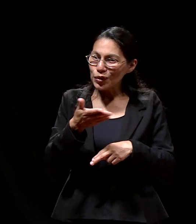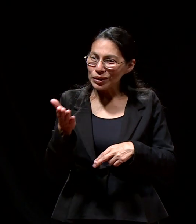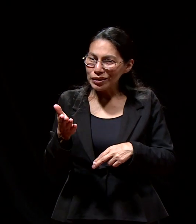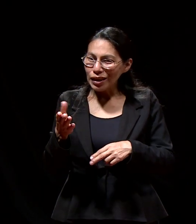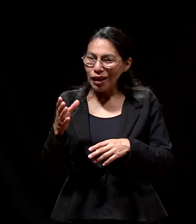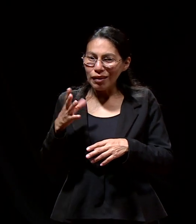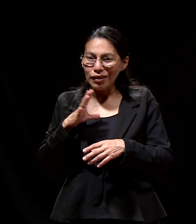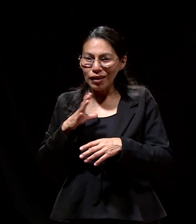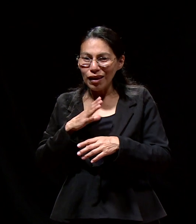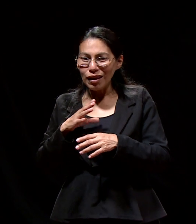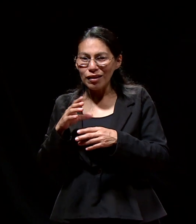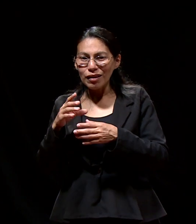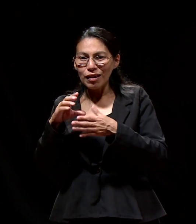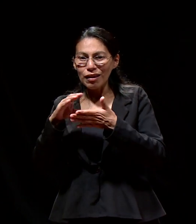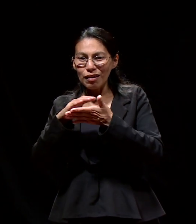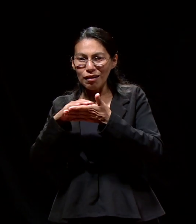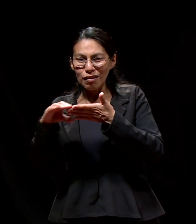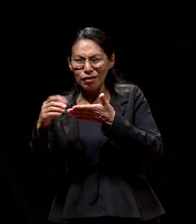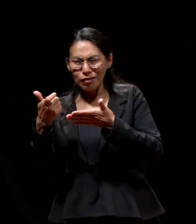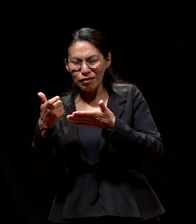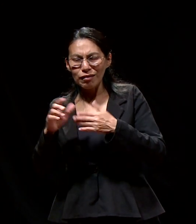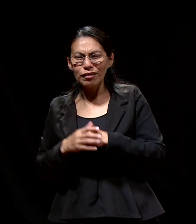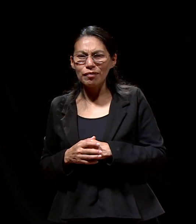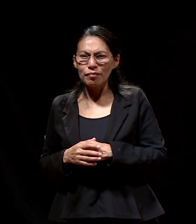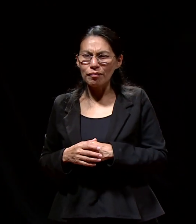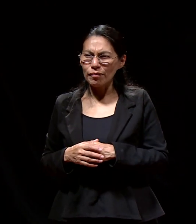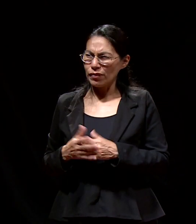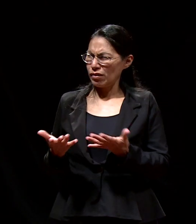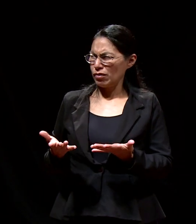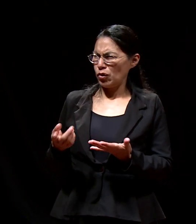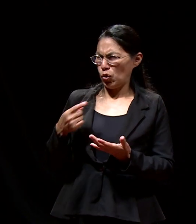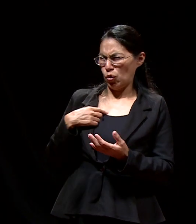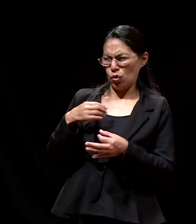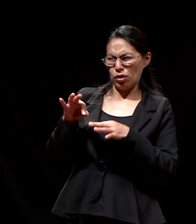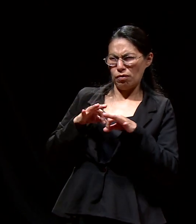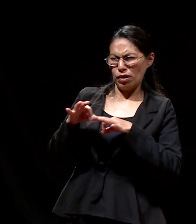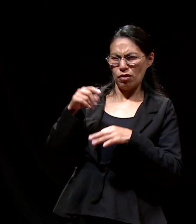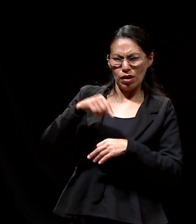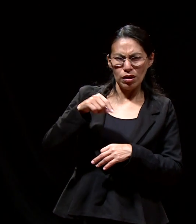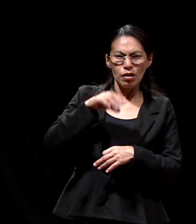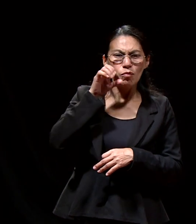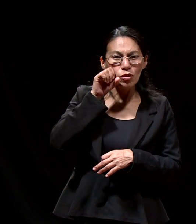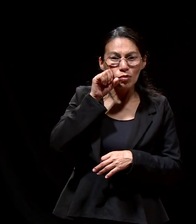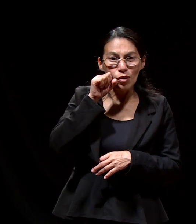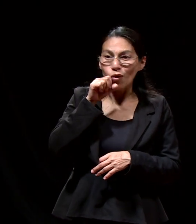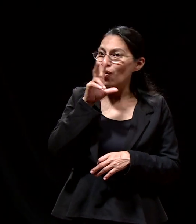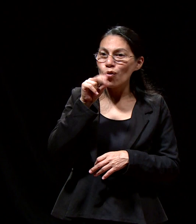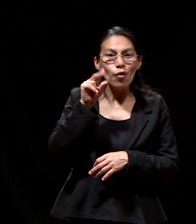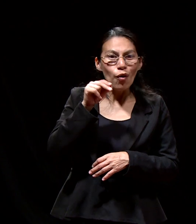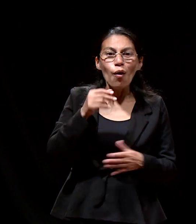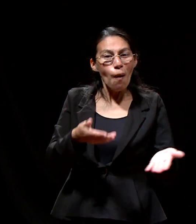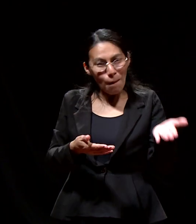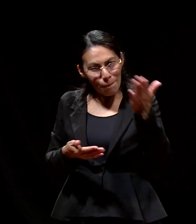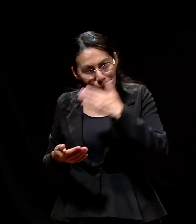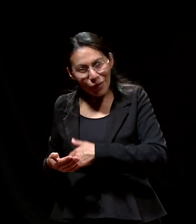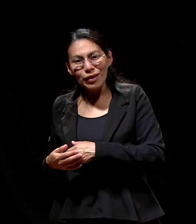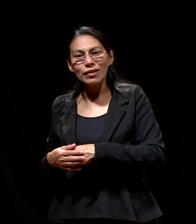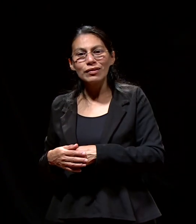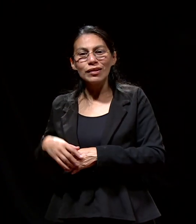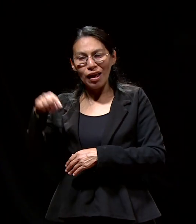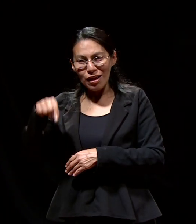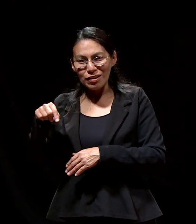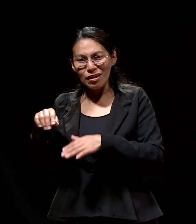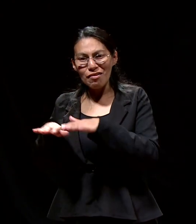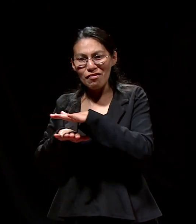porque tiene un cheque maestra pero es que yo estoy trabajando acá en Montemorelos no ven y